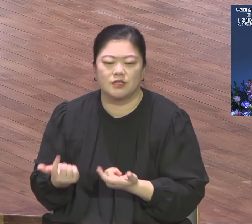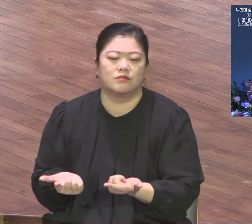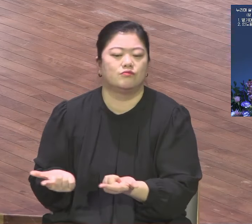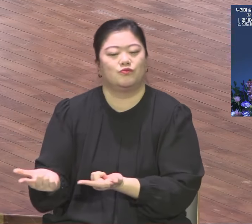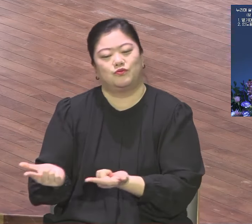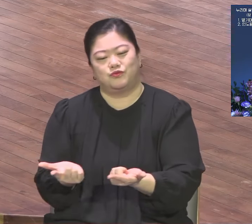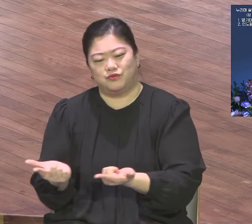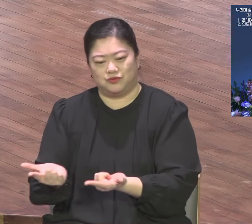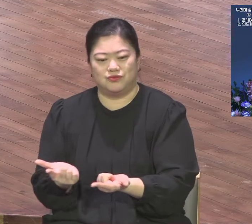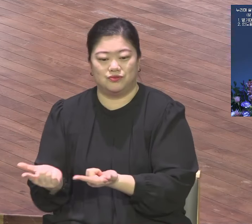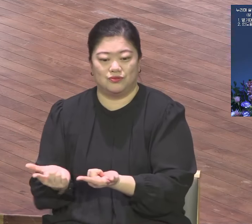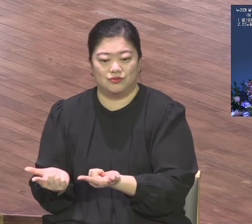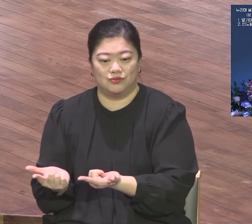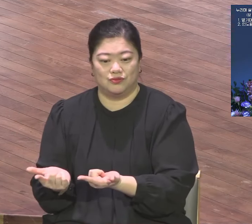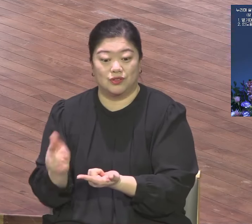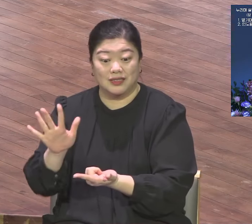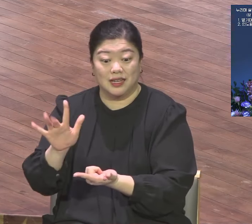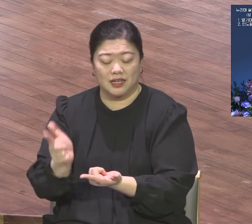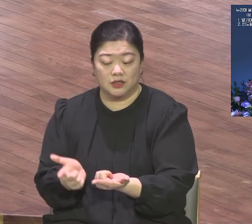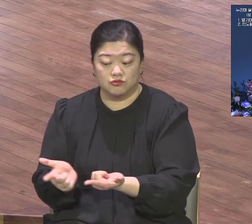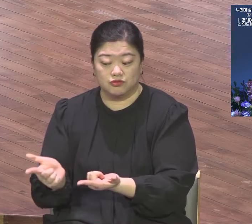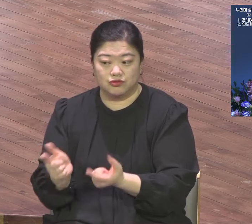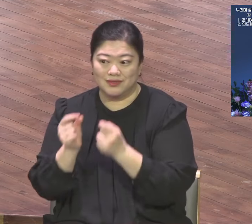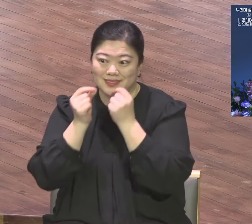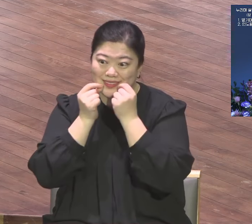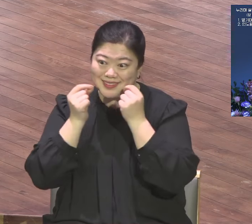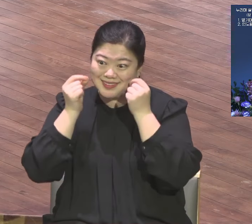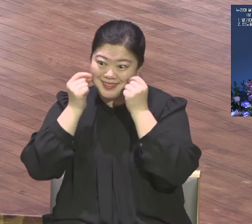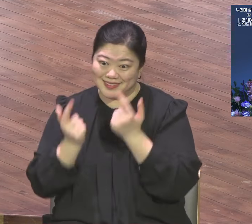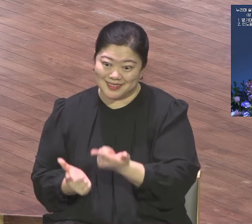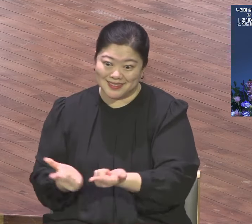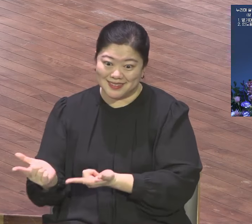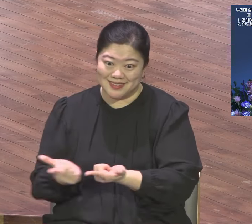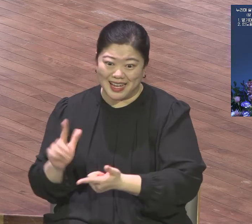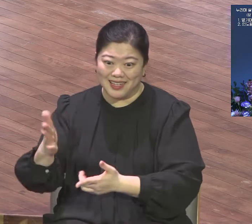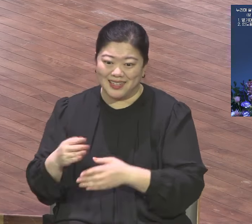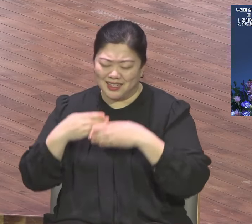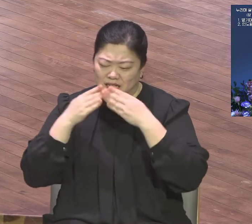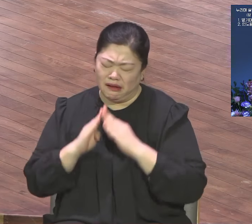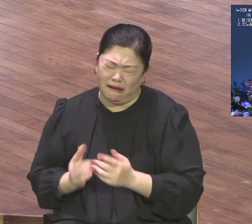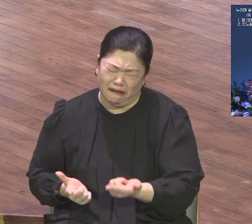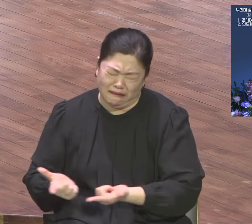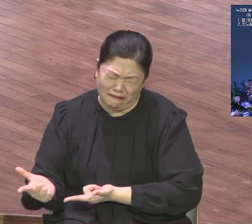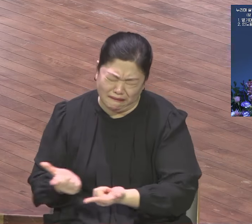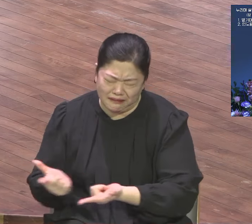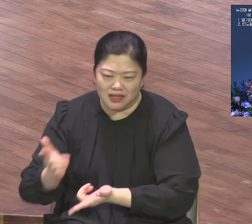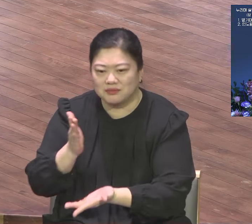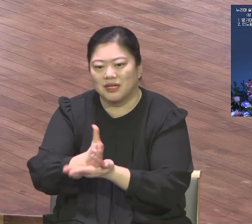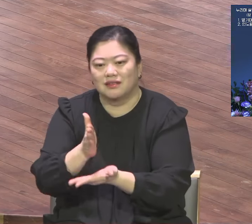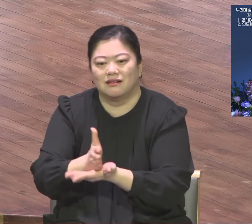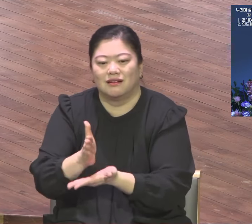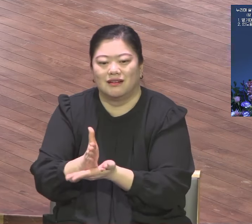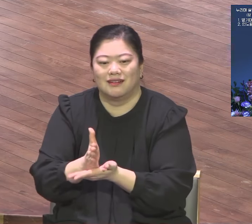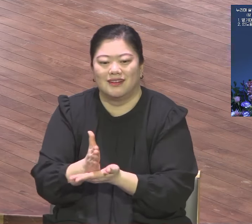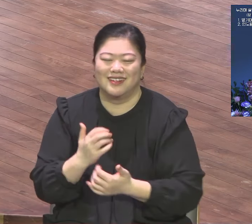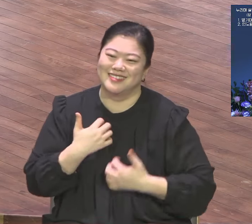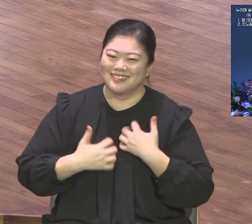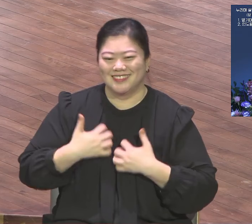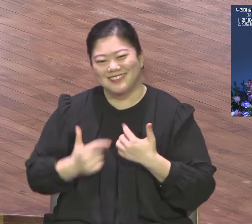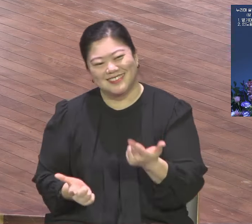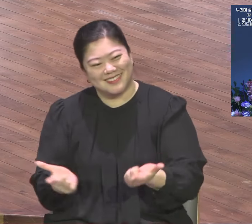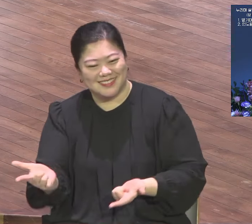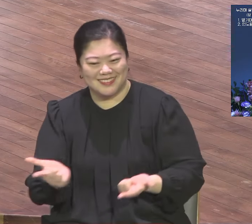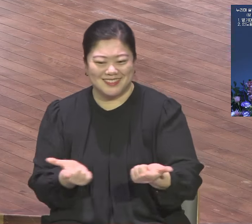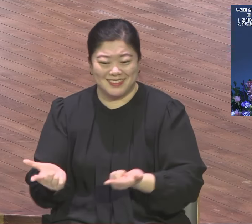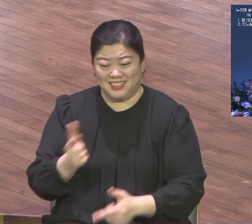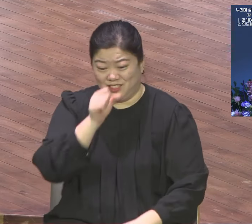축제 아니면 다 가짜요. 기쁨으로 즐거운